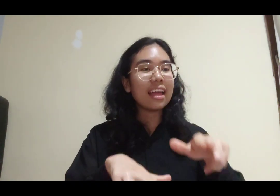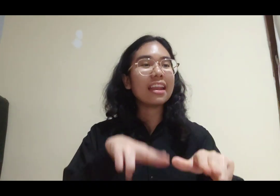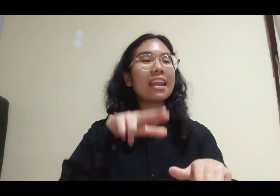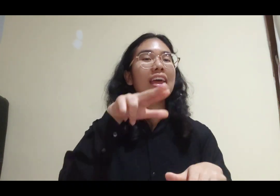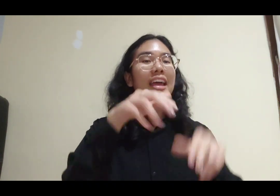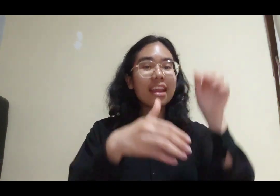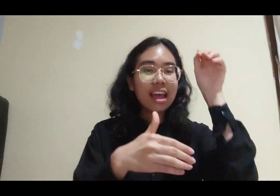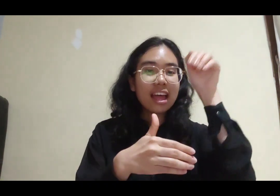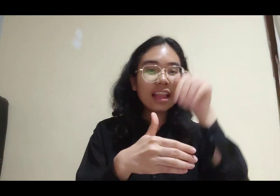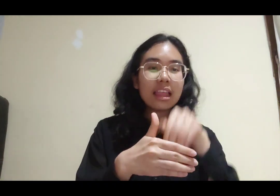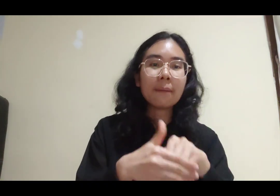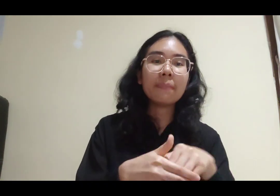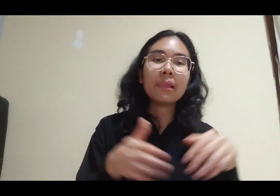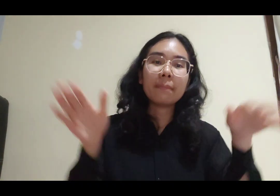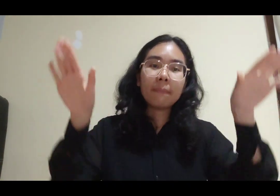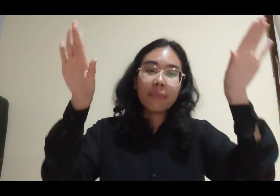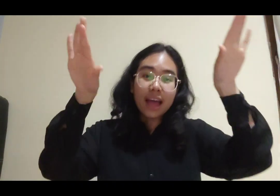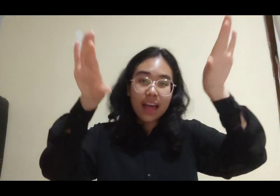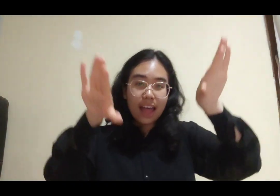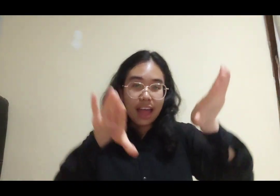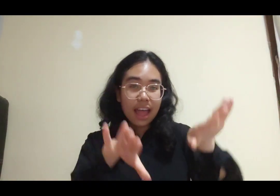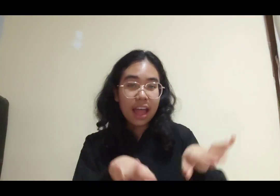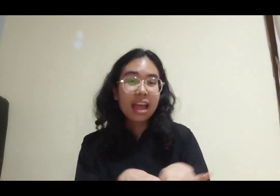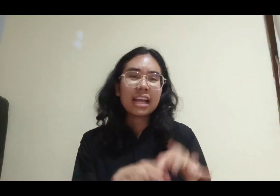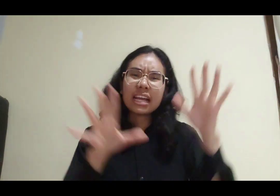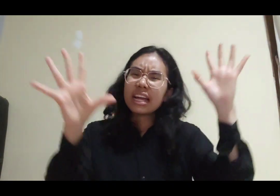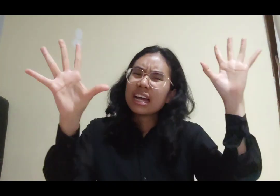berjalan dalam lembah